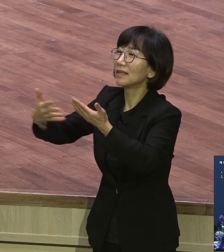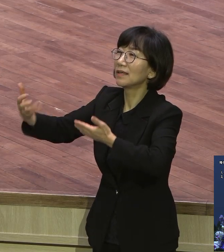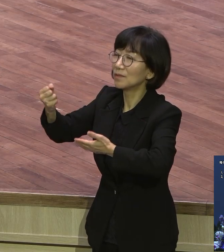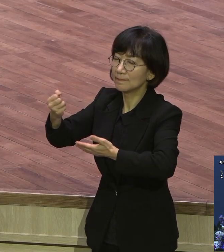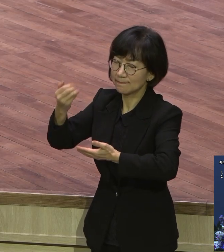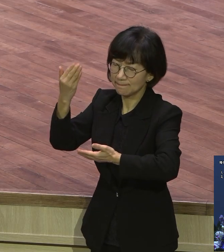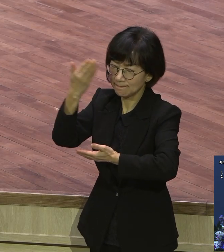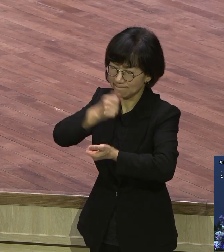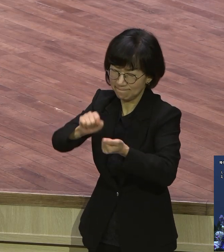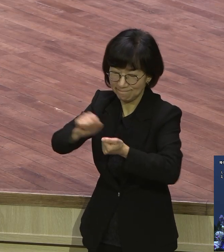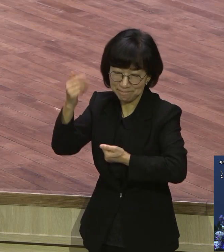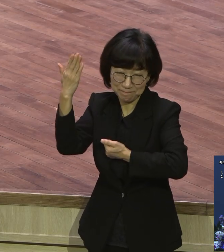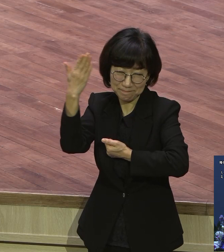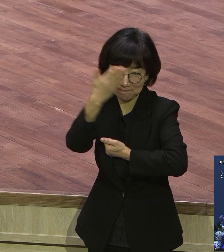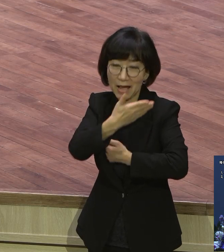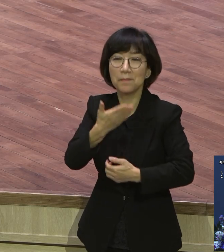해요